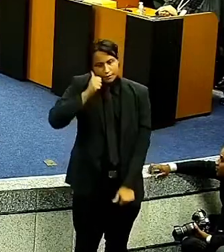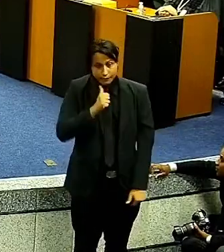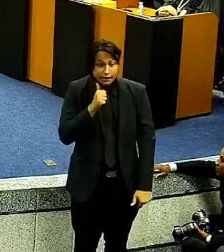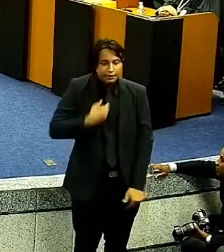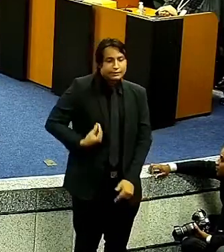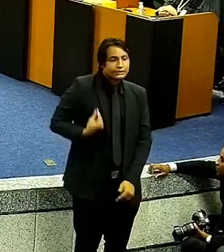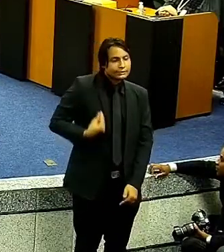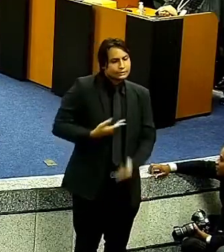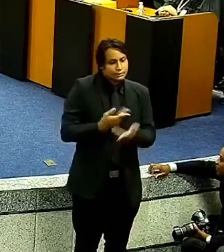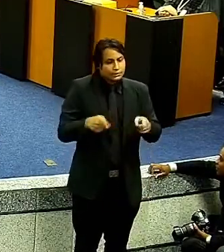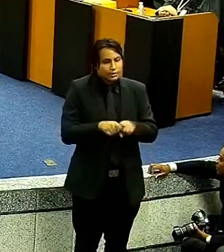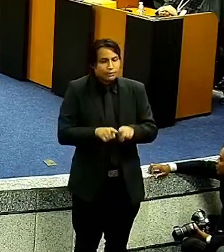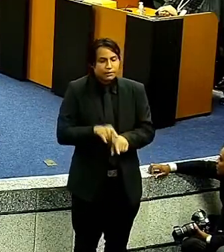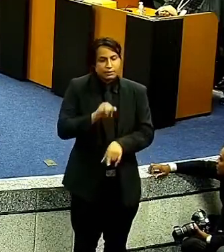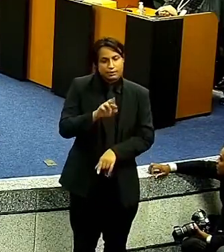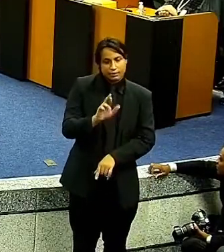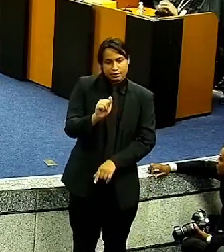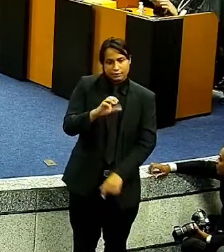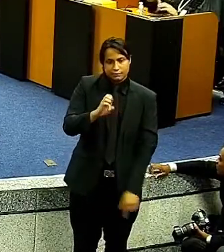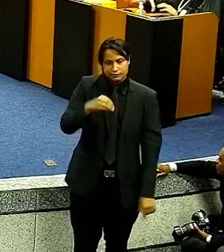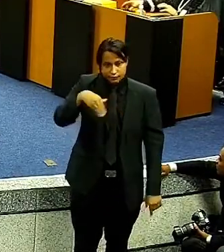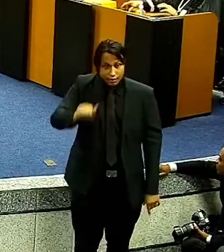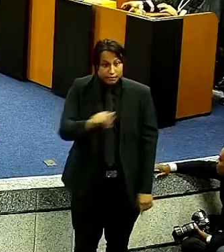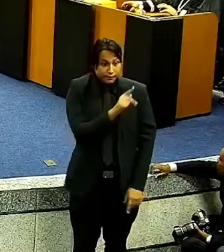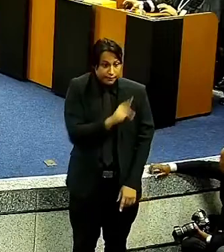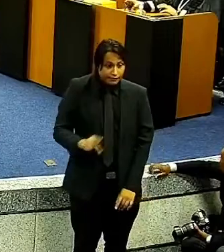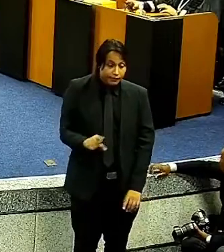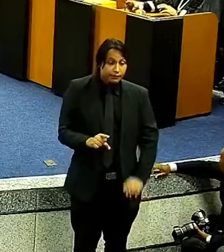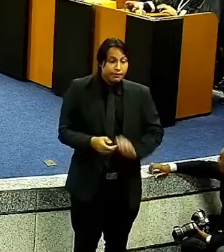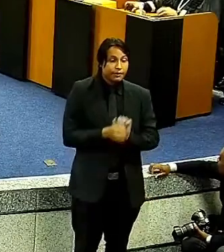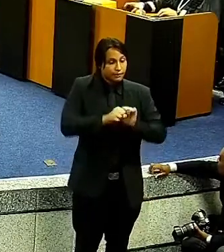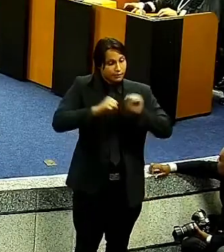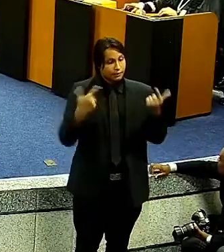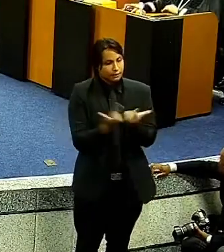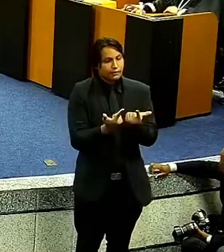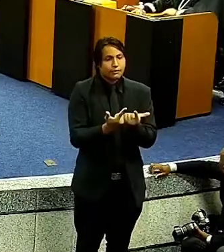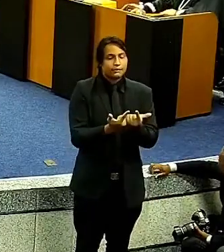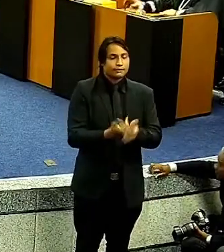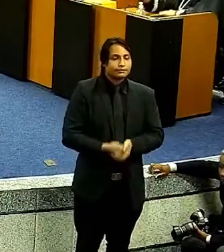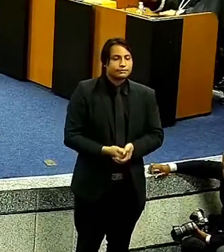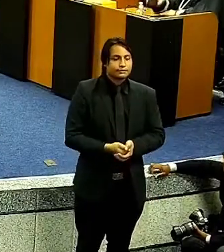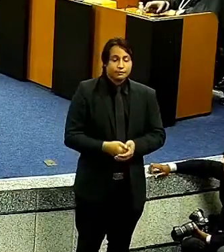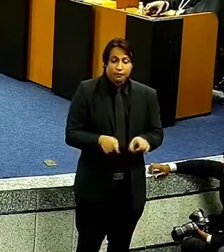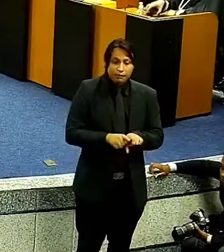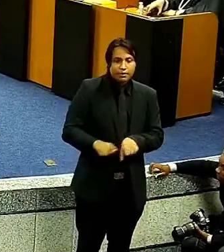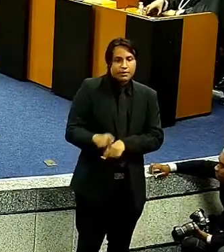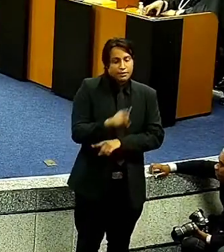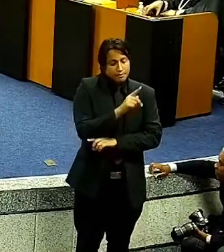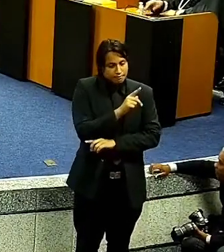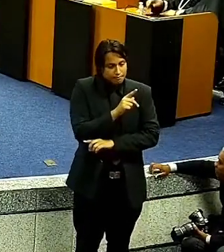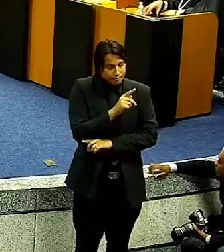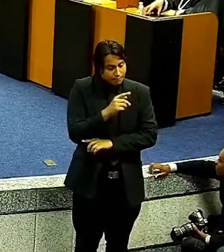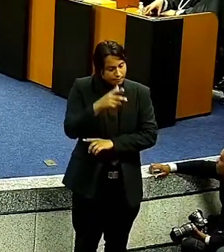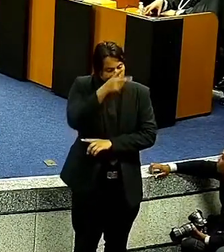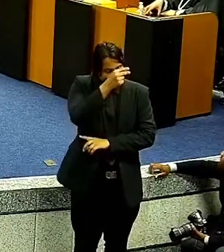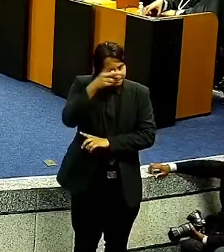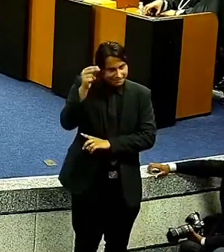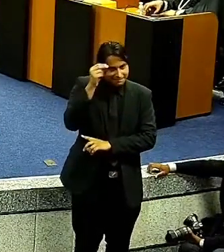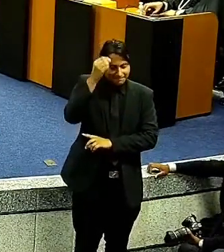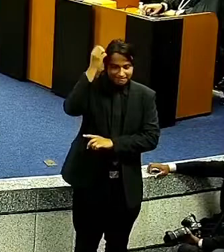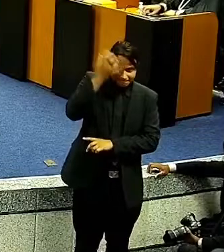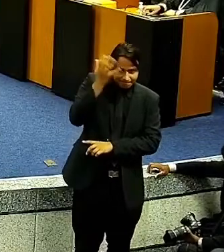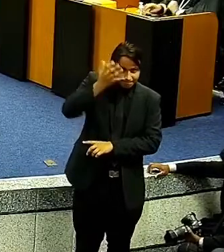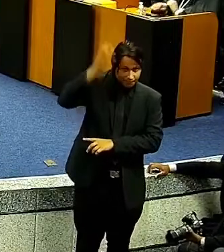Iracema Vale digna presidente da Assembleia Legislativa do Maranhão Prefeito Eduardo brde em nome do qual